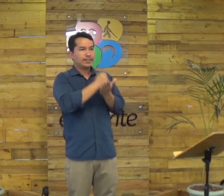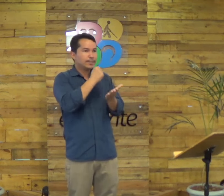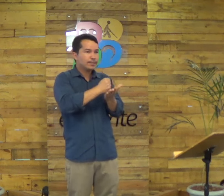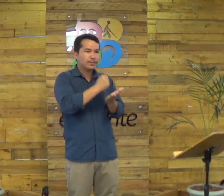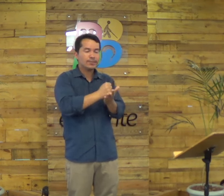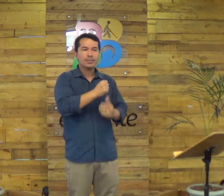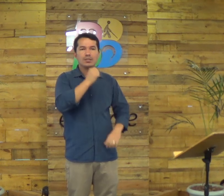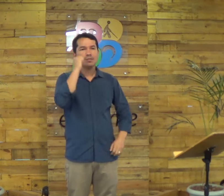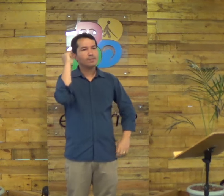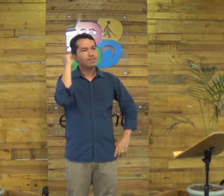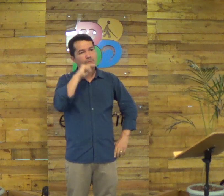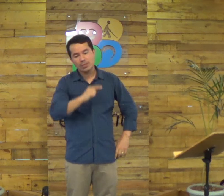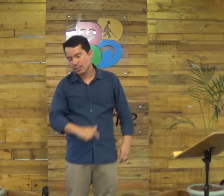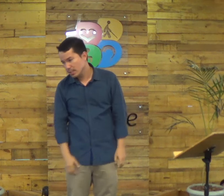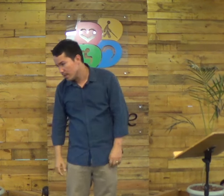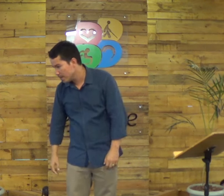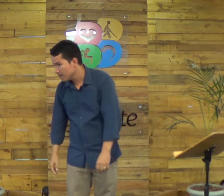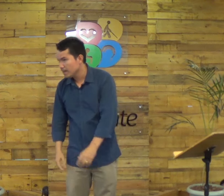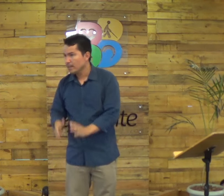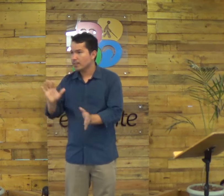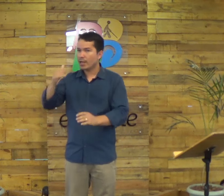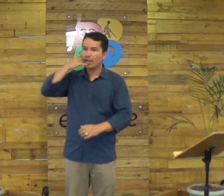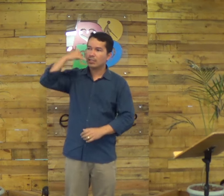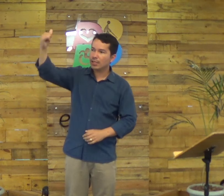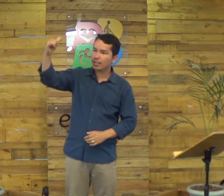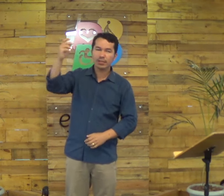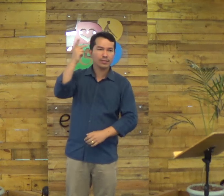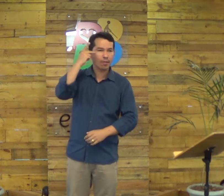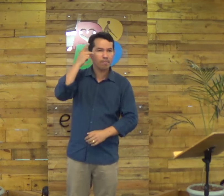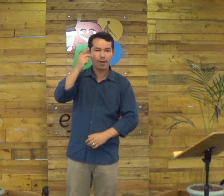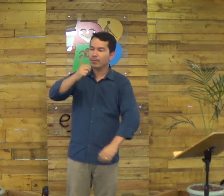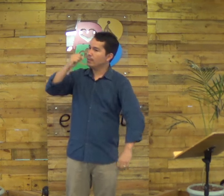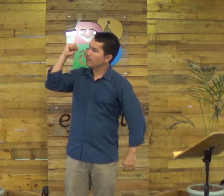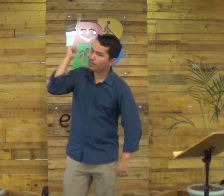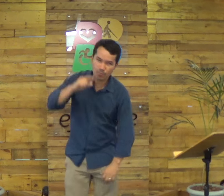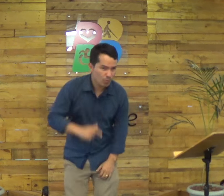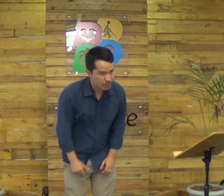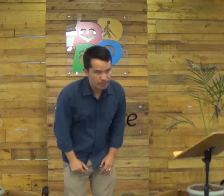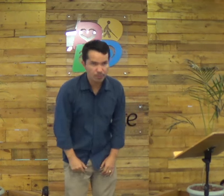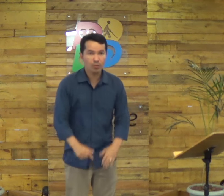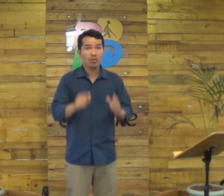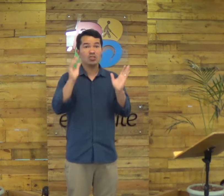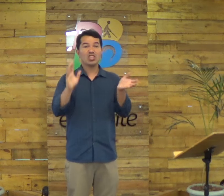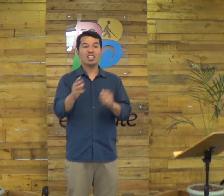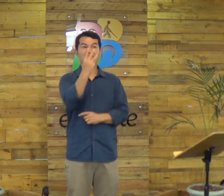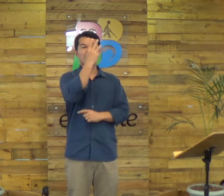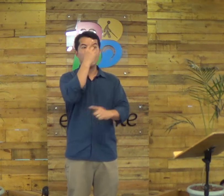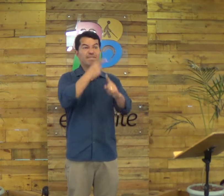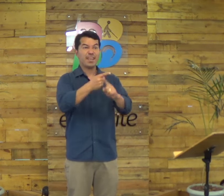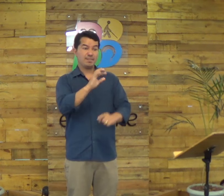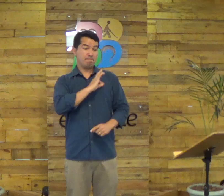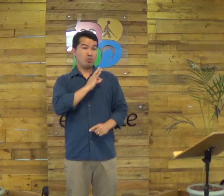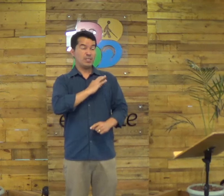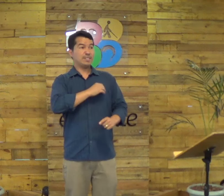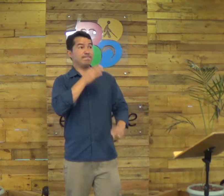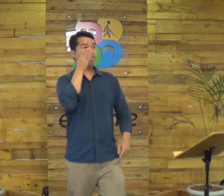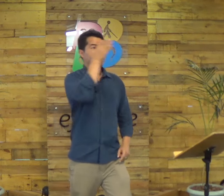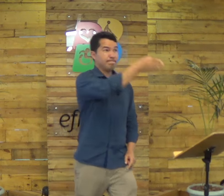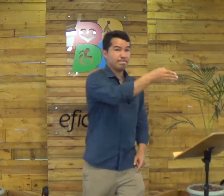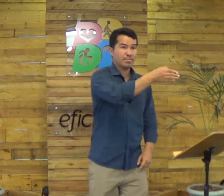eu já tentei, em alguns lugares, fazer os documentos com ele, liguei para São Paulo, não consegui, fui três vezes na Universidade,